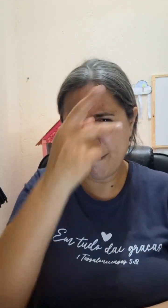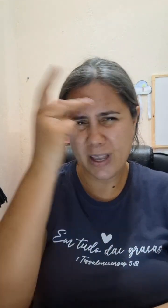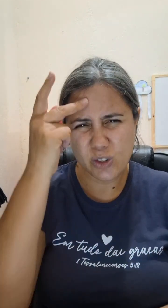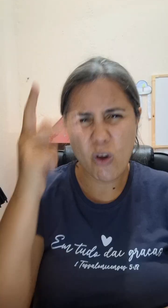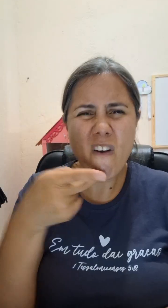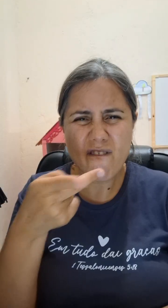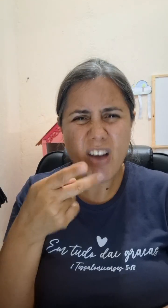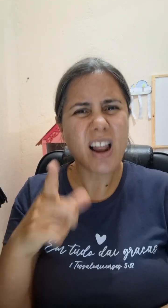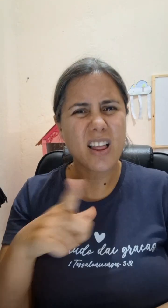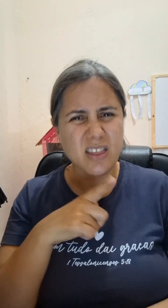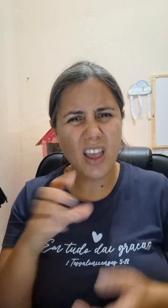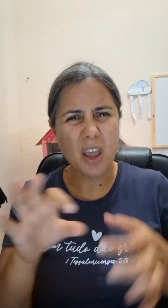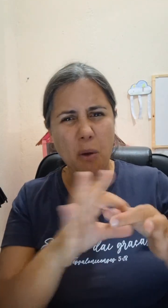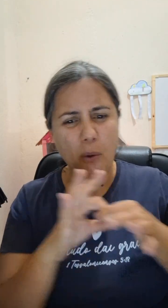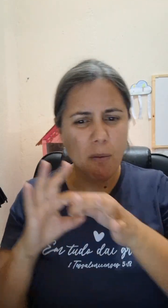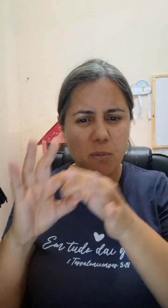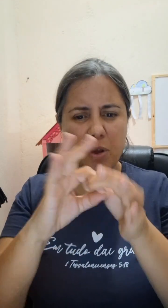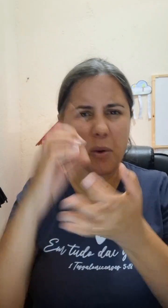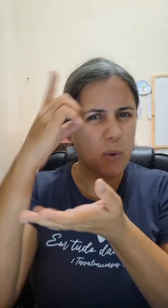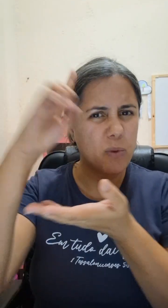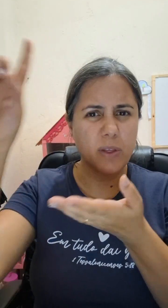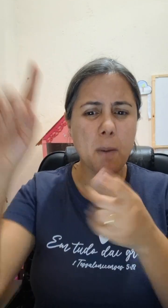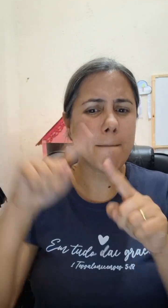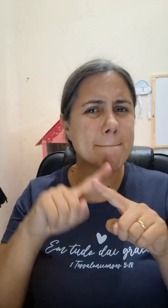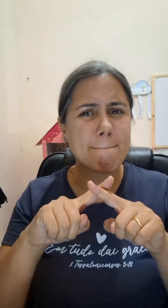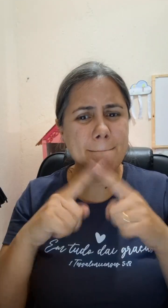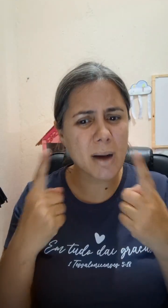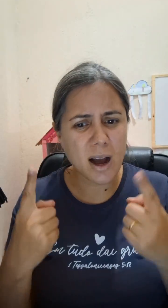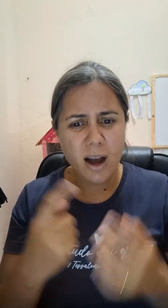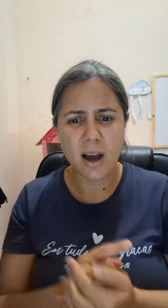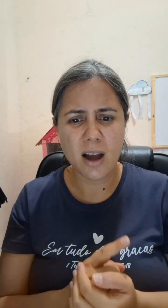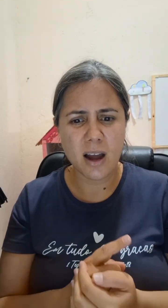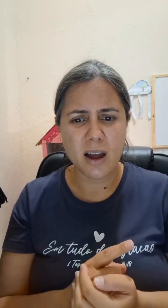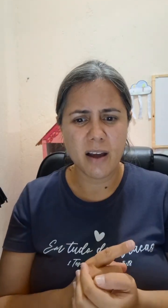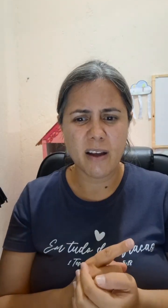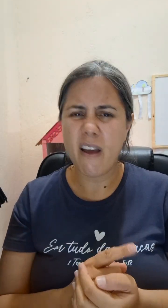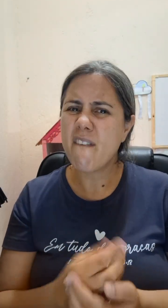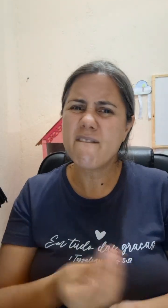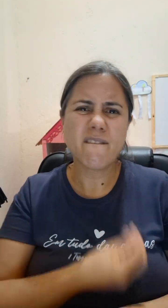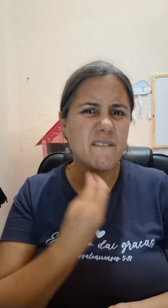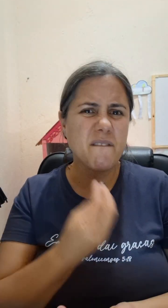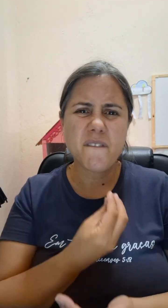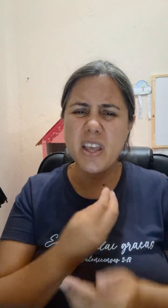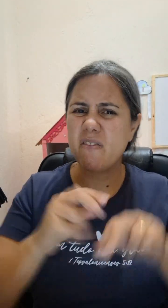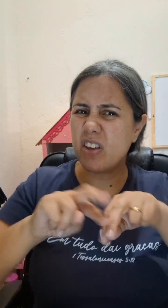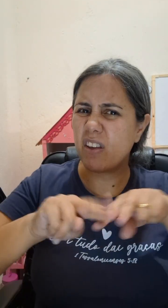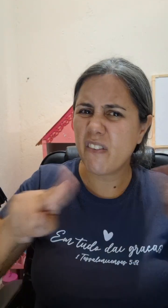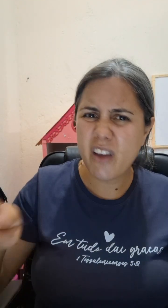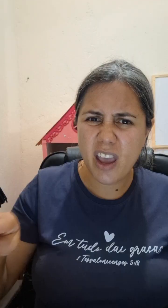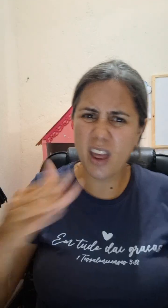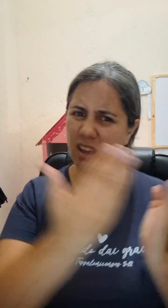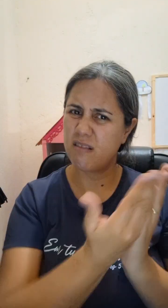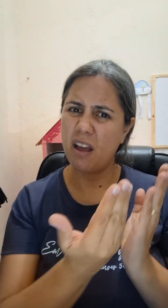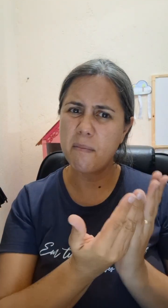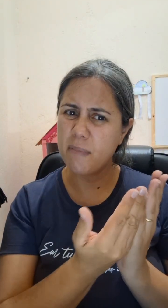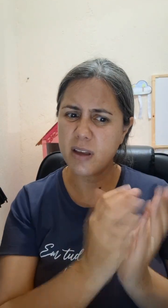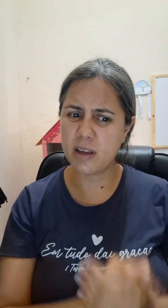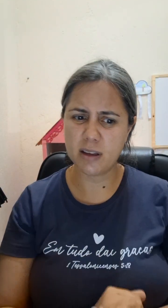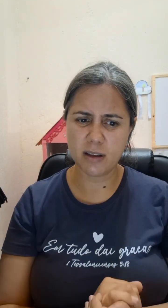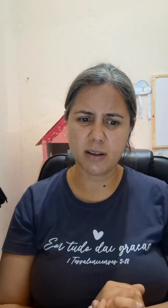no teor da aliança, no tema da aliança, que a gente tem compromisso? As pessoas falam que tem comunhão